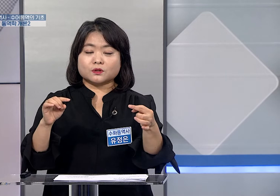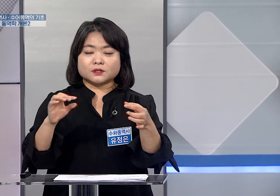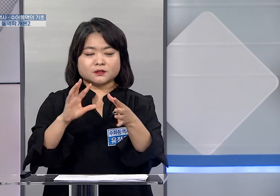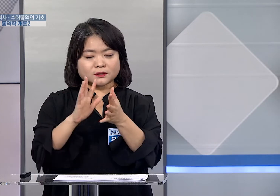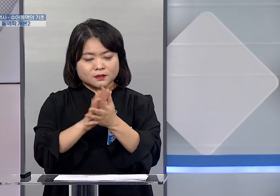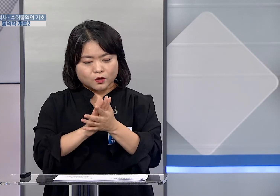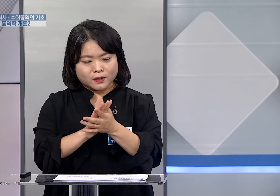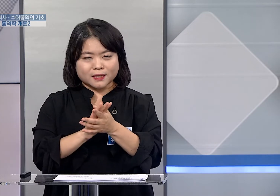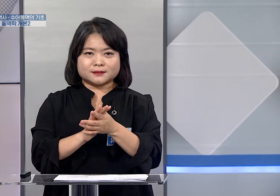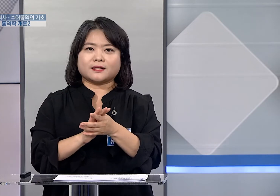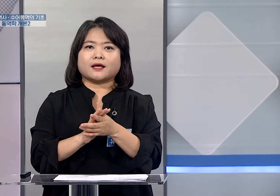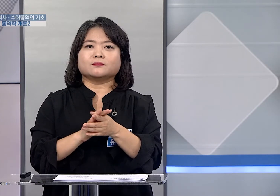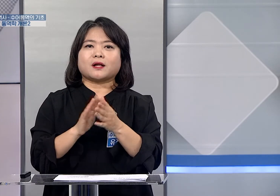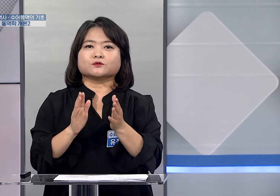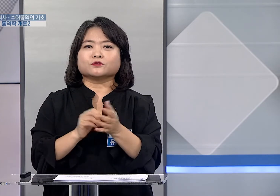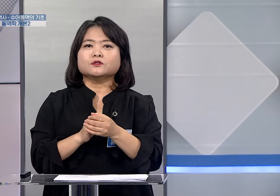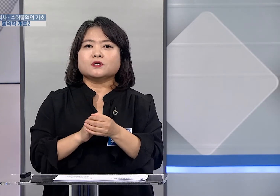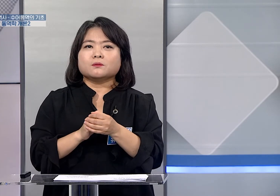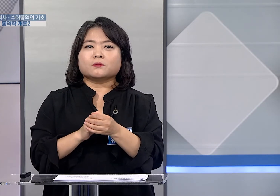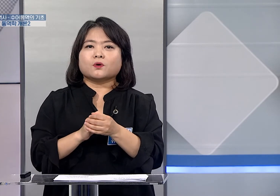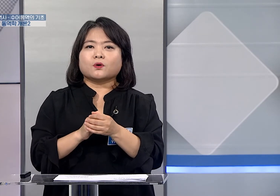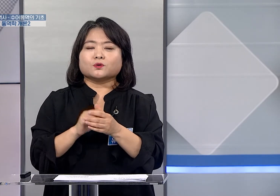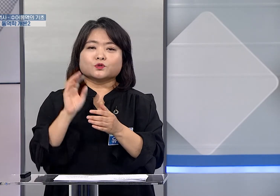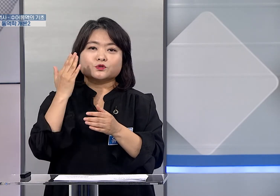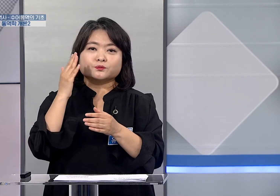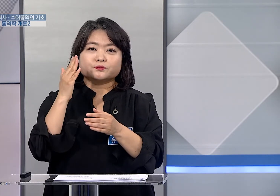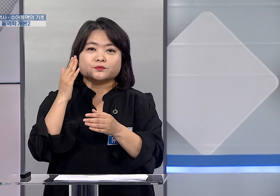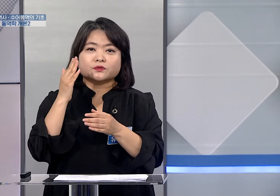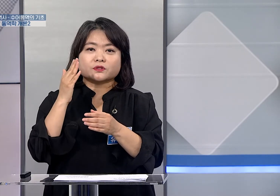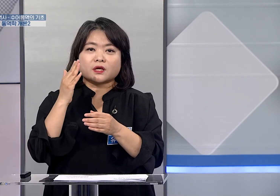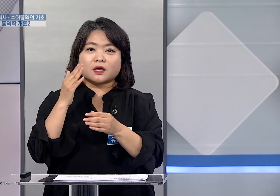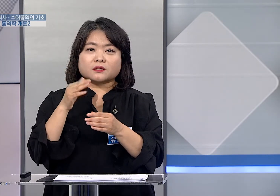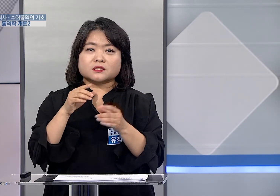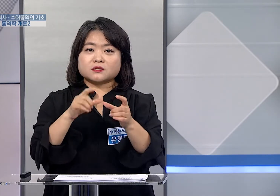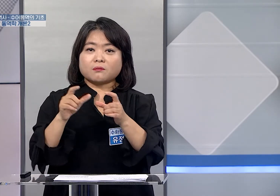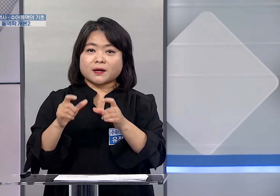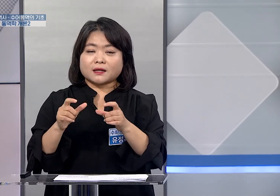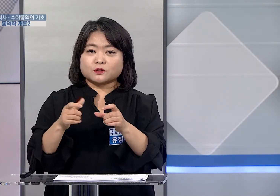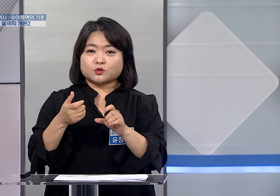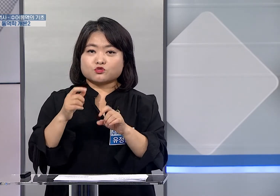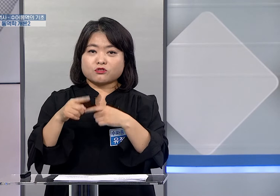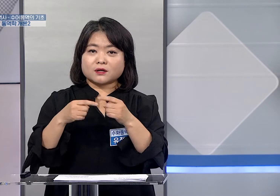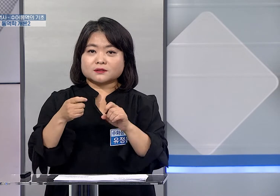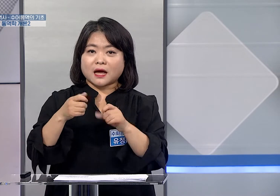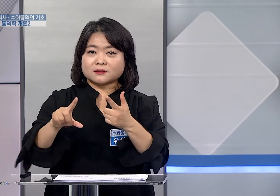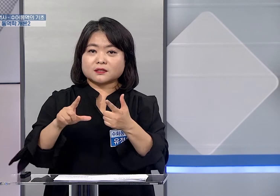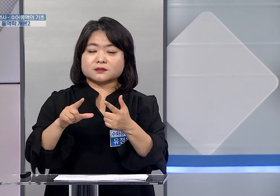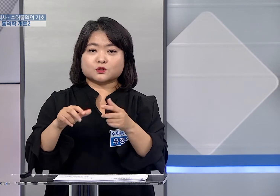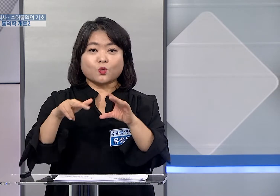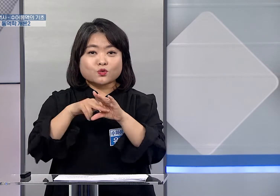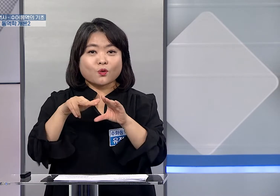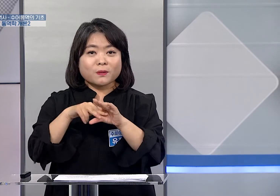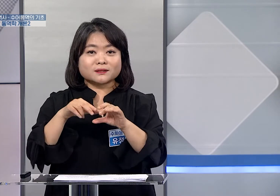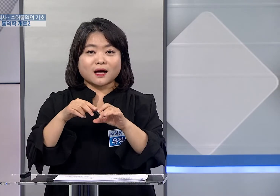이거는 어휘가 같은데 그건 말고 요즘 지역마다 좀 수화를 다르게 종교마다